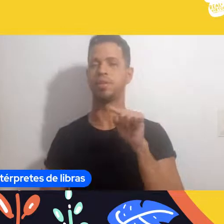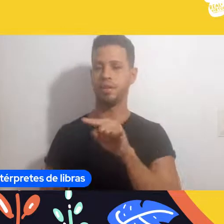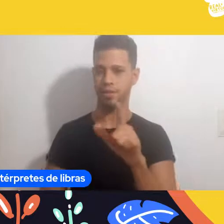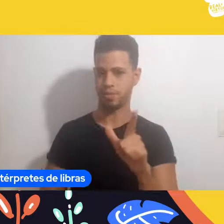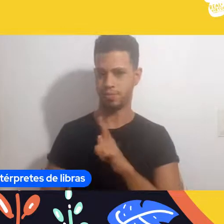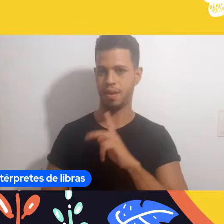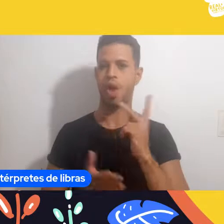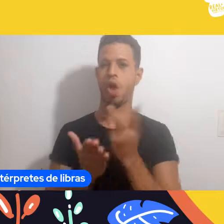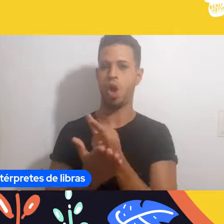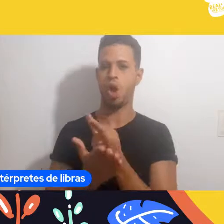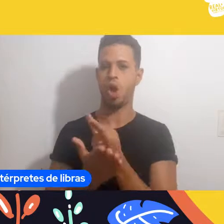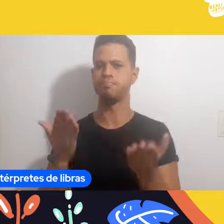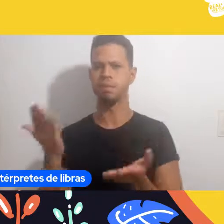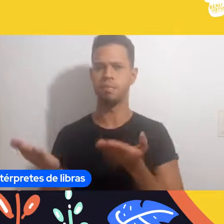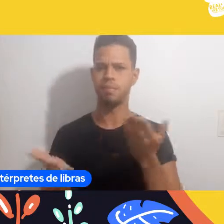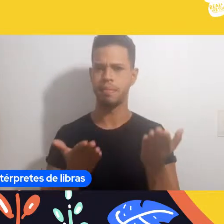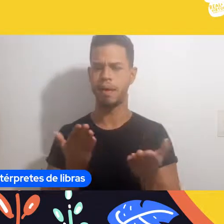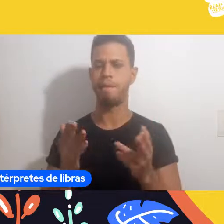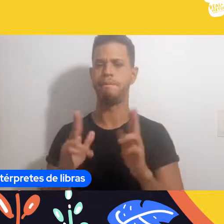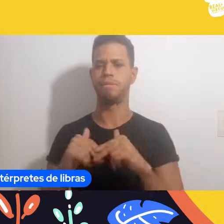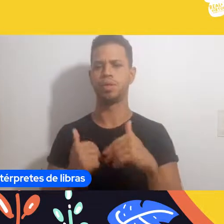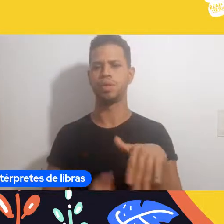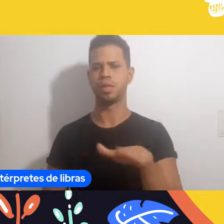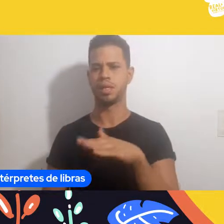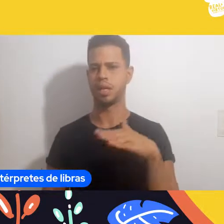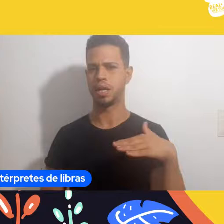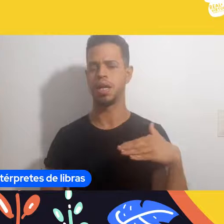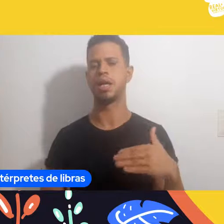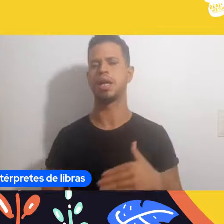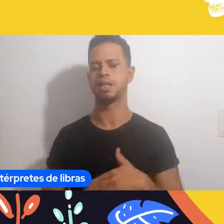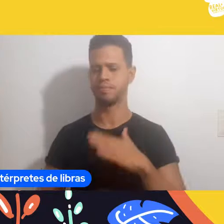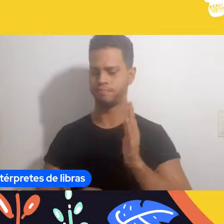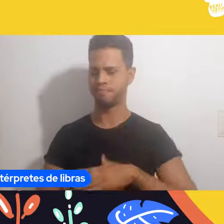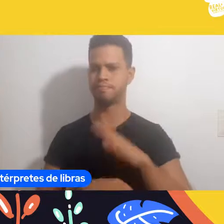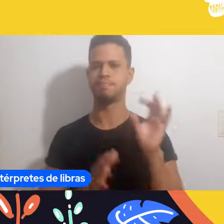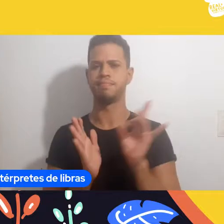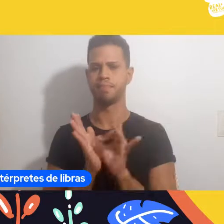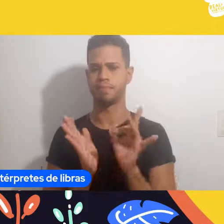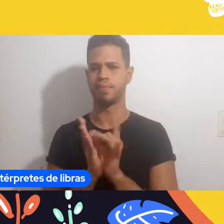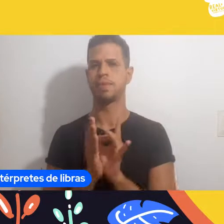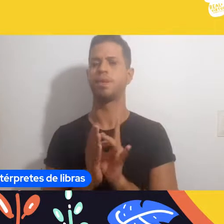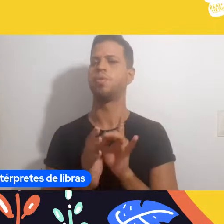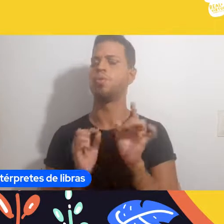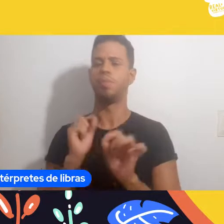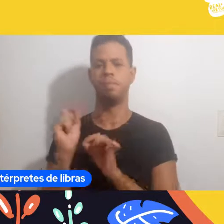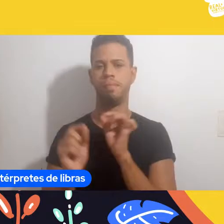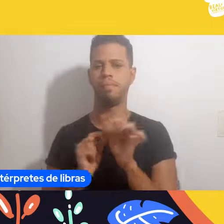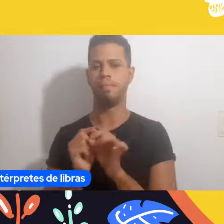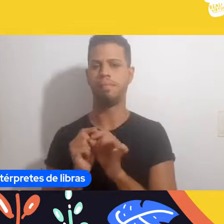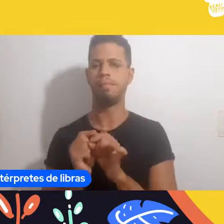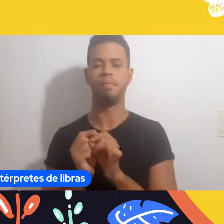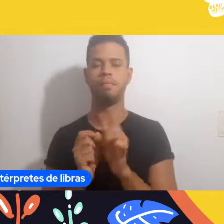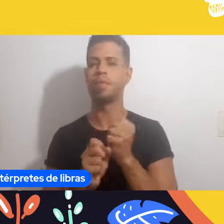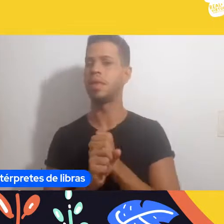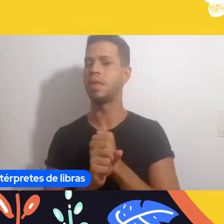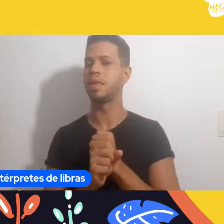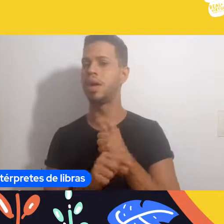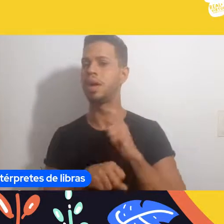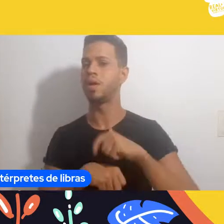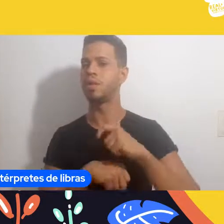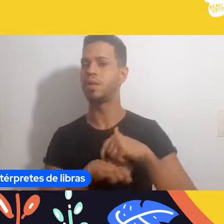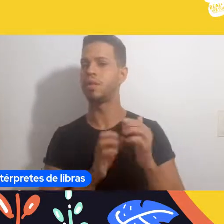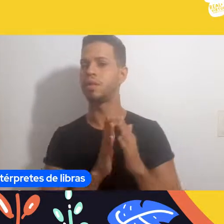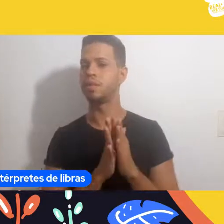adultecendo demais essa criança, adultizando demais, na verdade, e tirando esse tempo. Né? Eu estava lendo